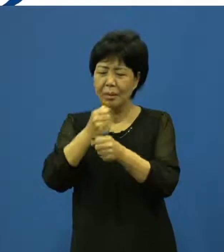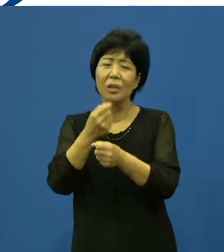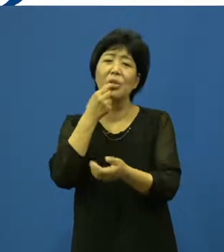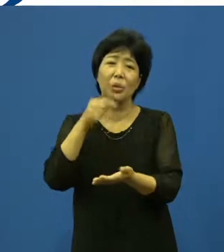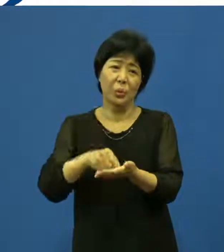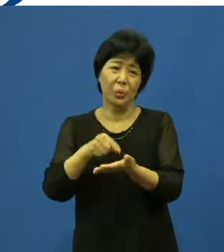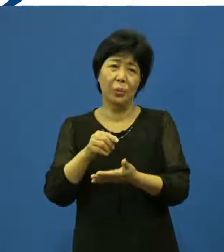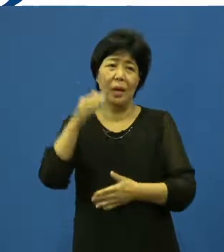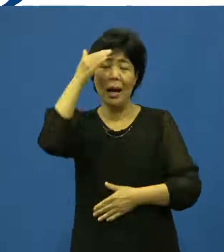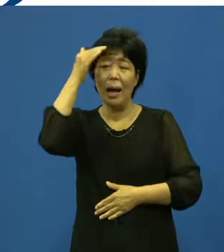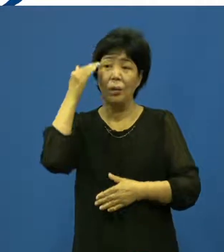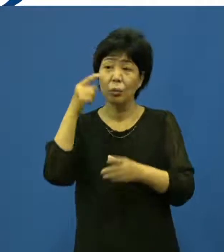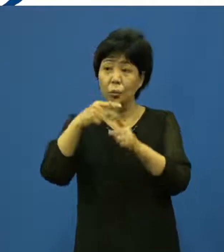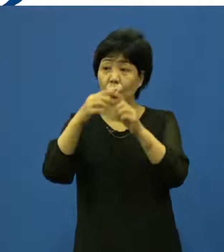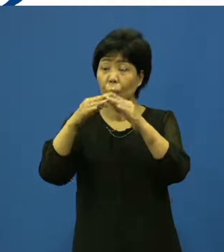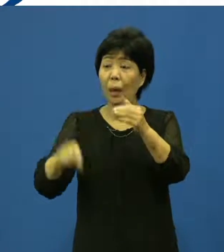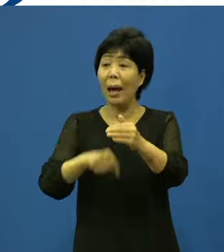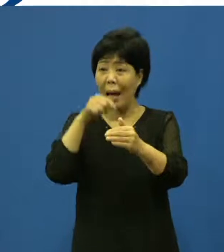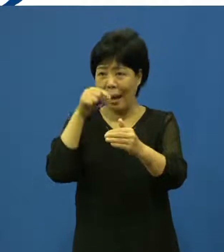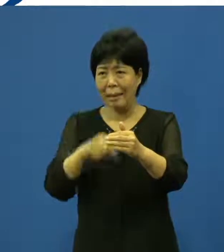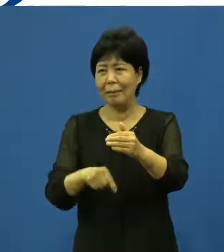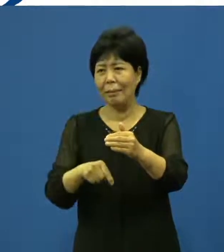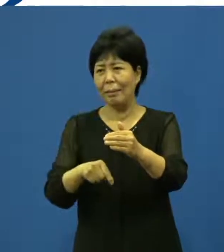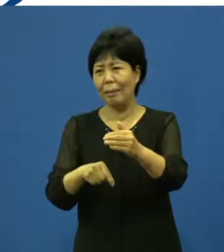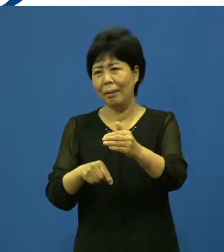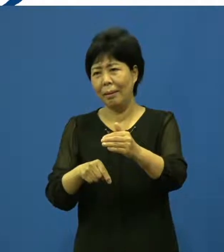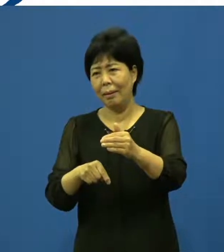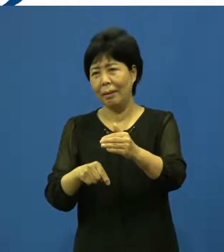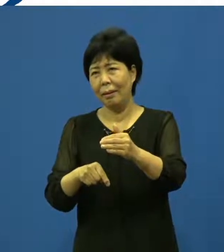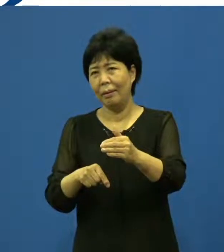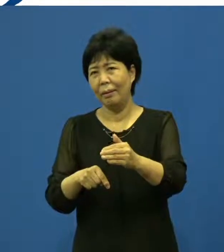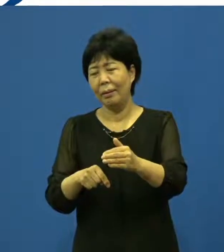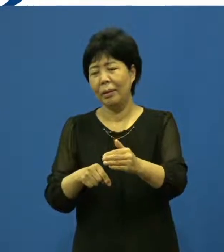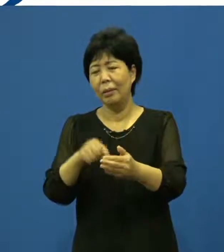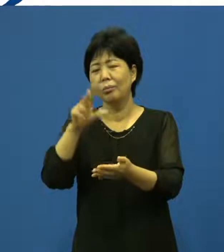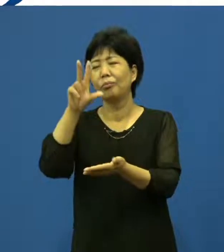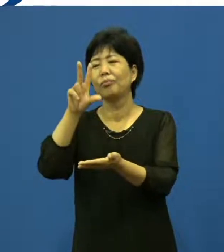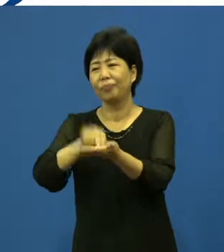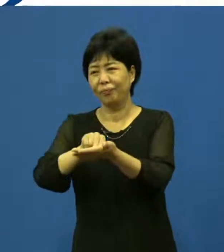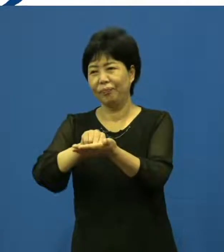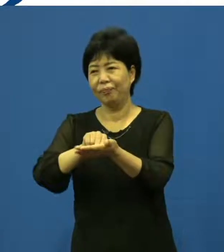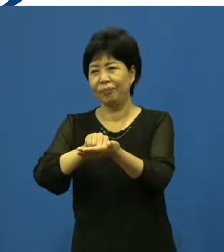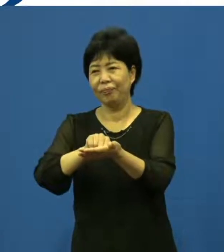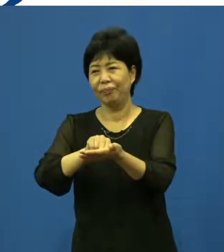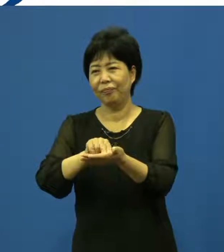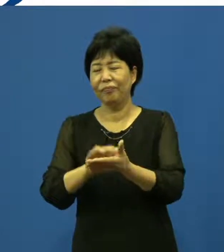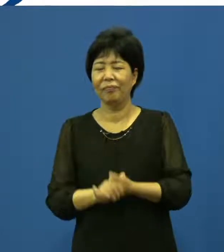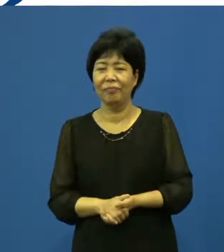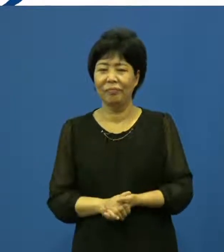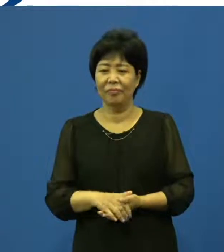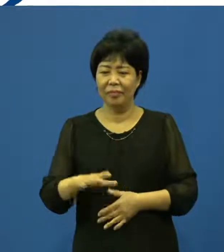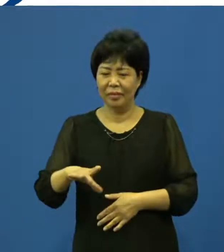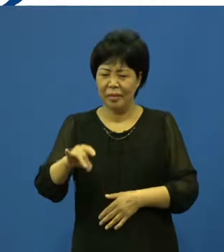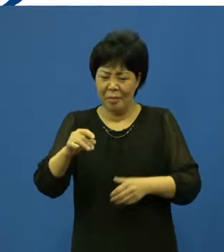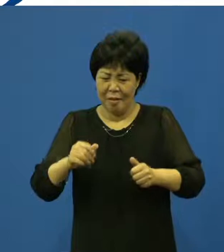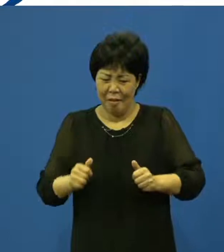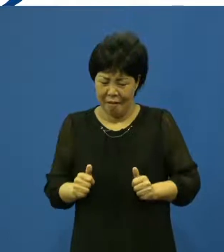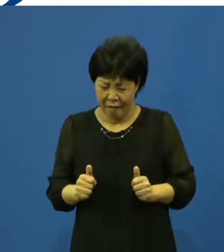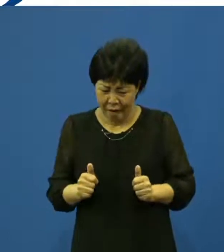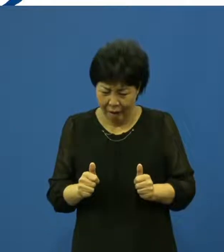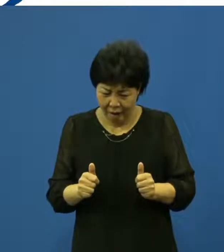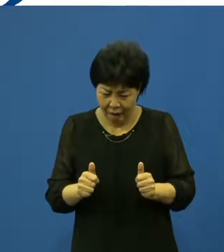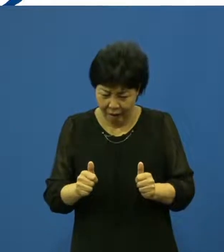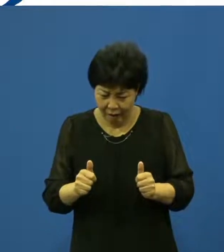사실 이게 한국교회 안에 깊이 있는 우리의 문제이기도 합니다. 처음에는 열심히 합니다. 그러나 세월이